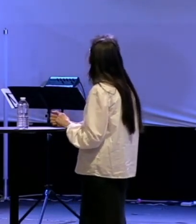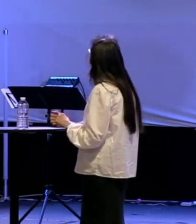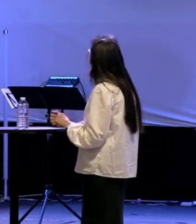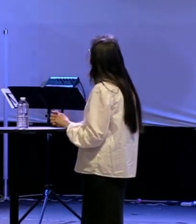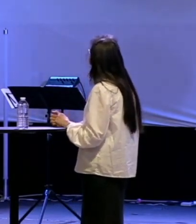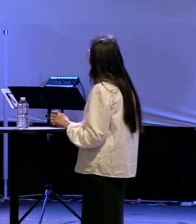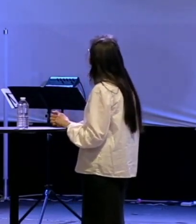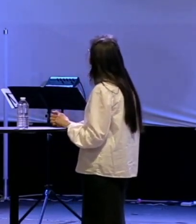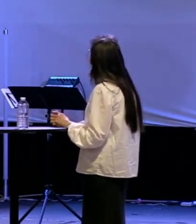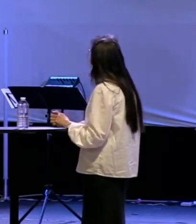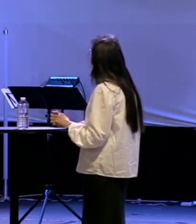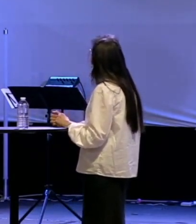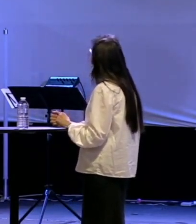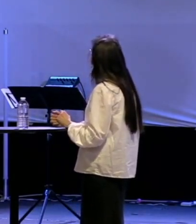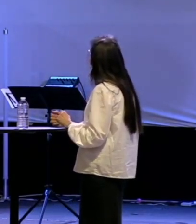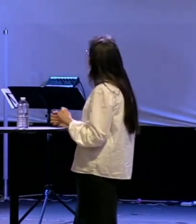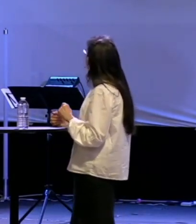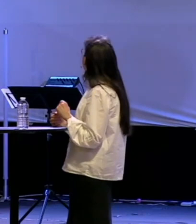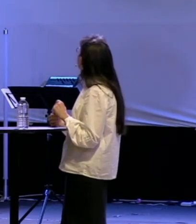de ce mystère parmi les païens.